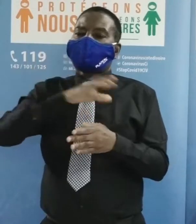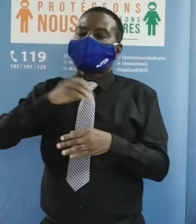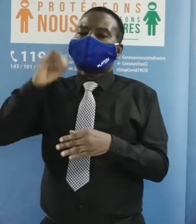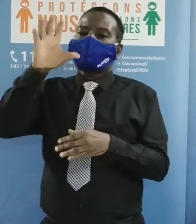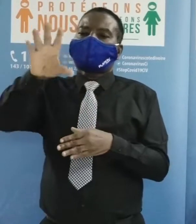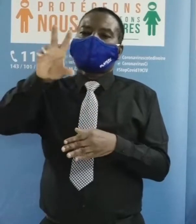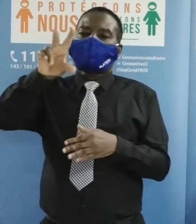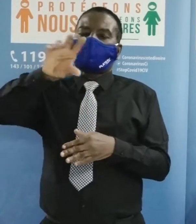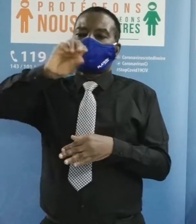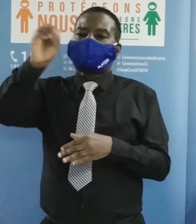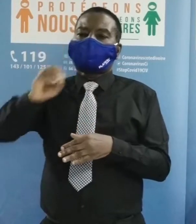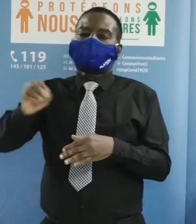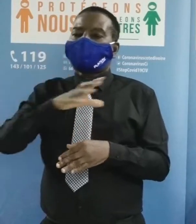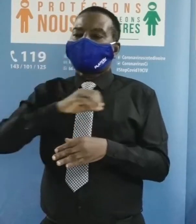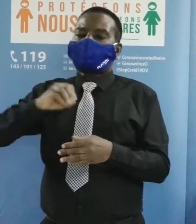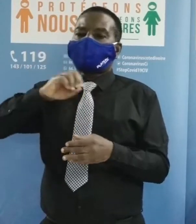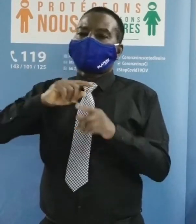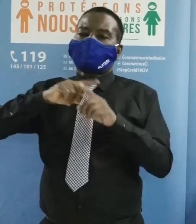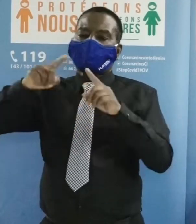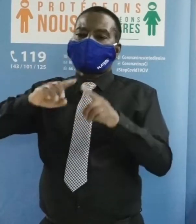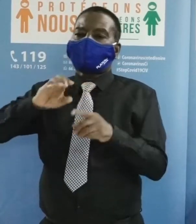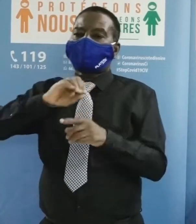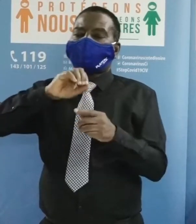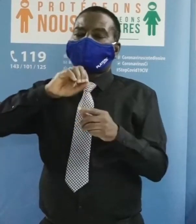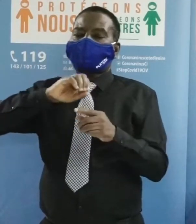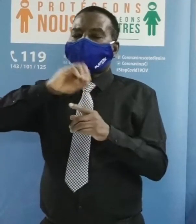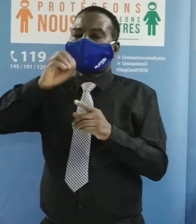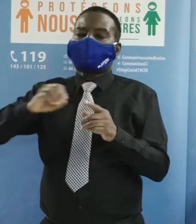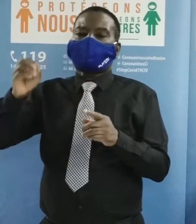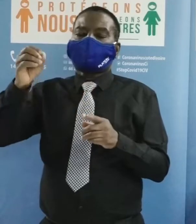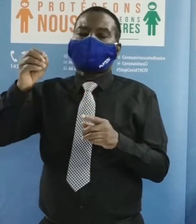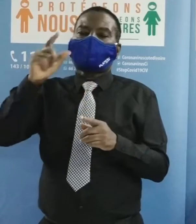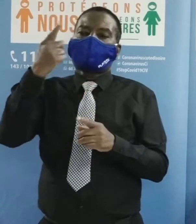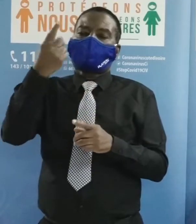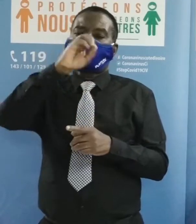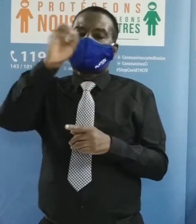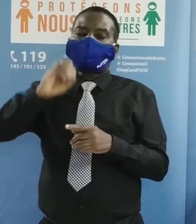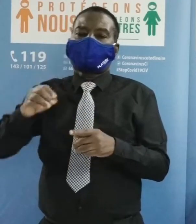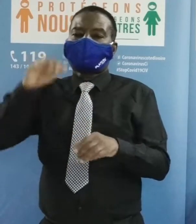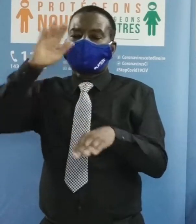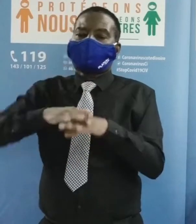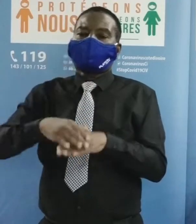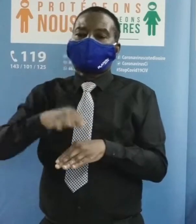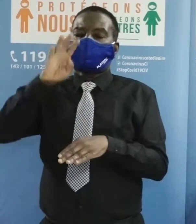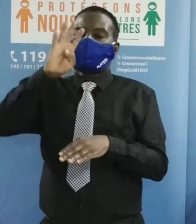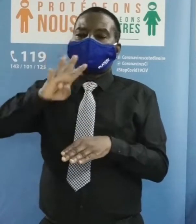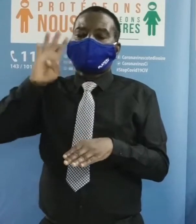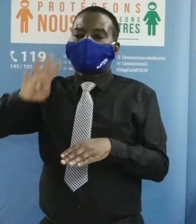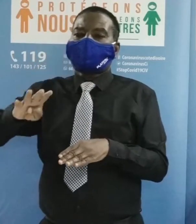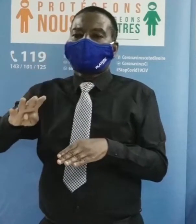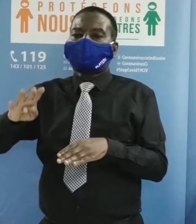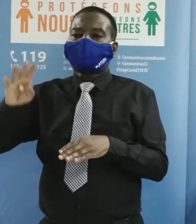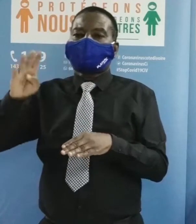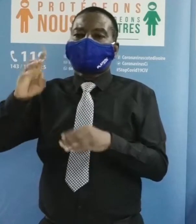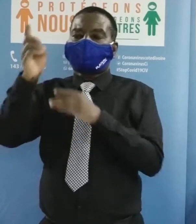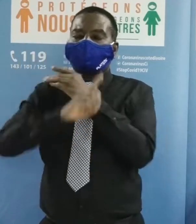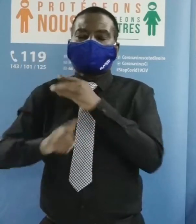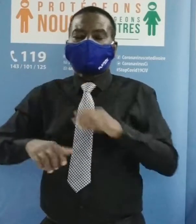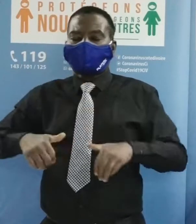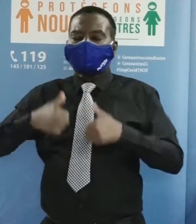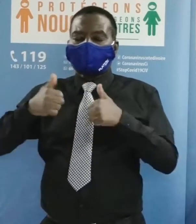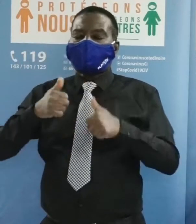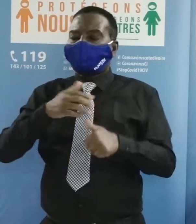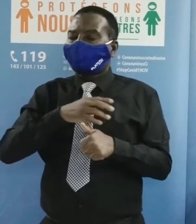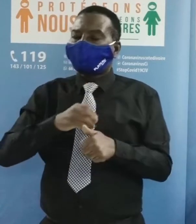et une vitalité autour de 1% par ailleurs sur les 44 dit stéphane était affecté depuis le début de la